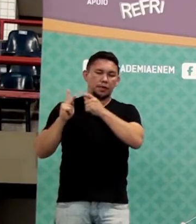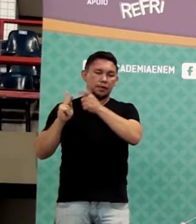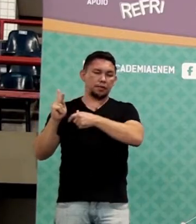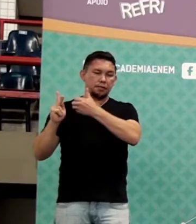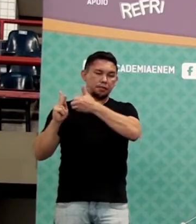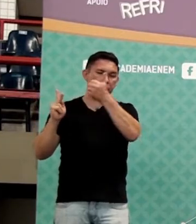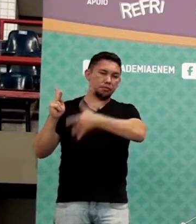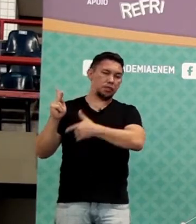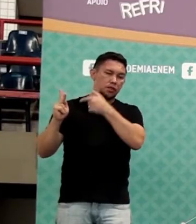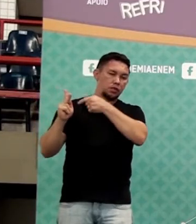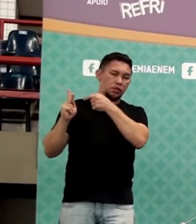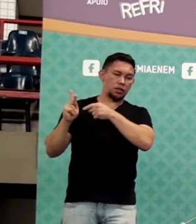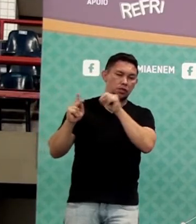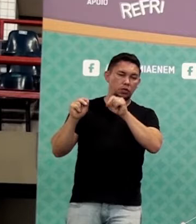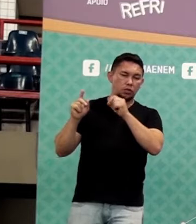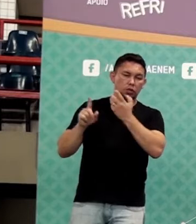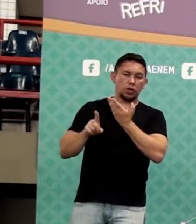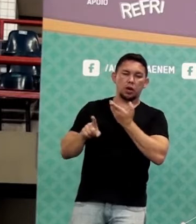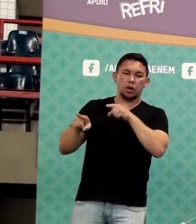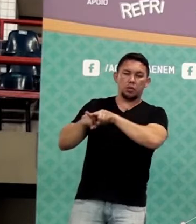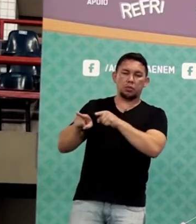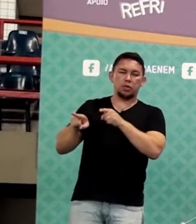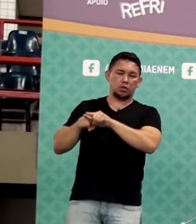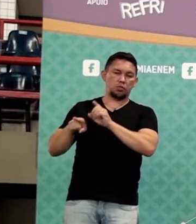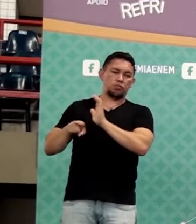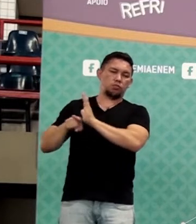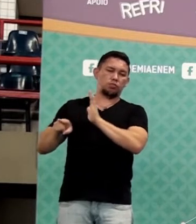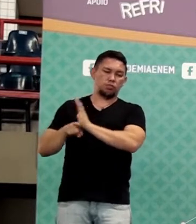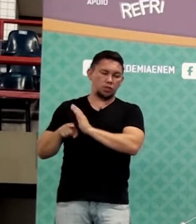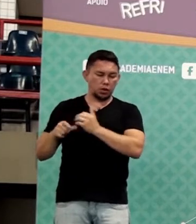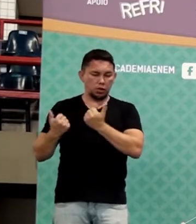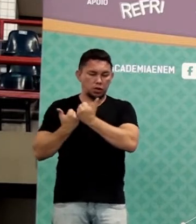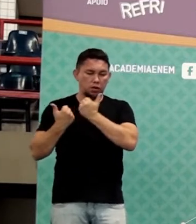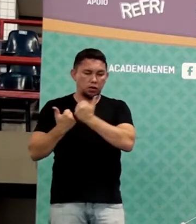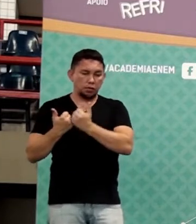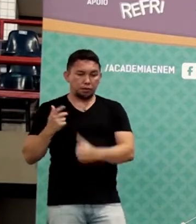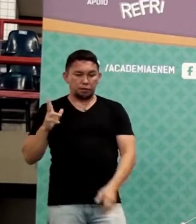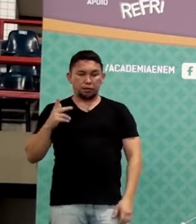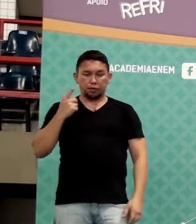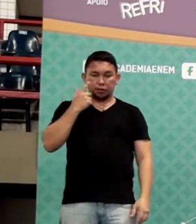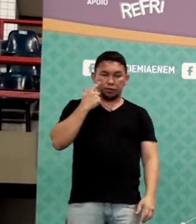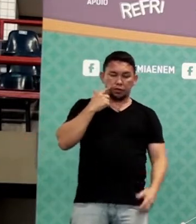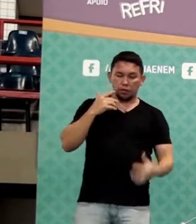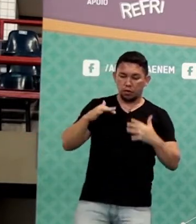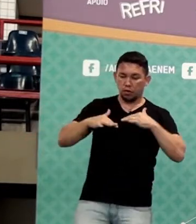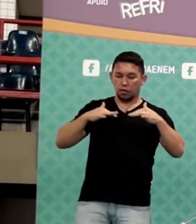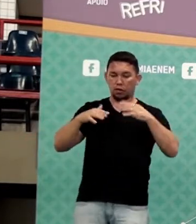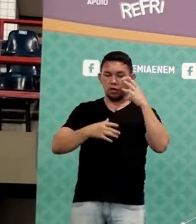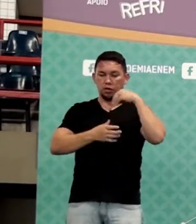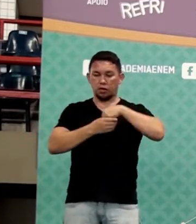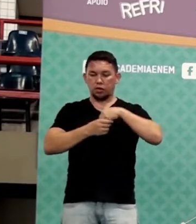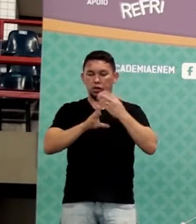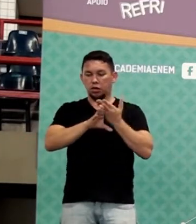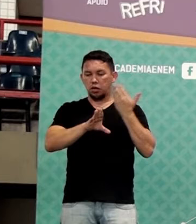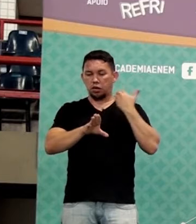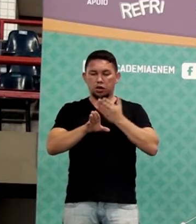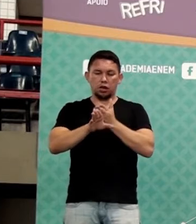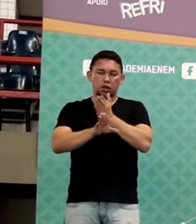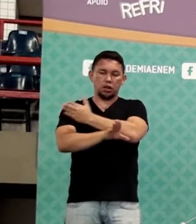personalidade. Ele precisa de ajuda, ele precisa de apoio. Bom, então atividades humanas da